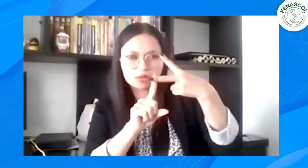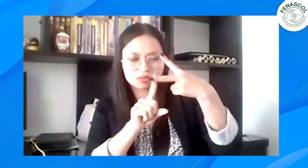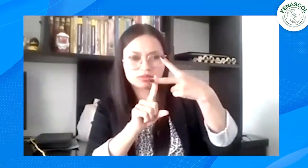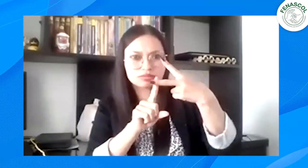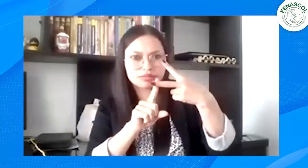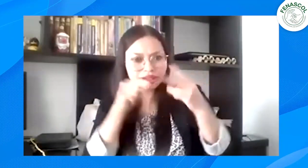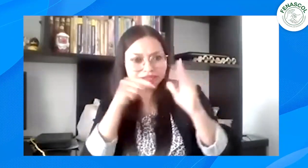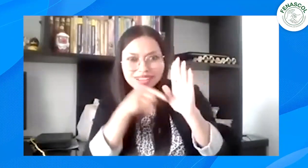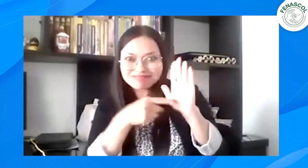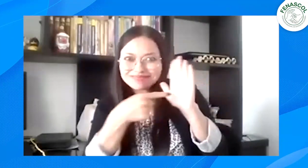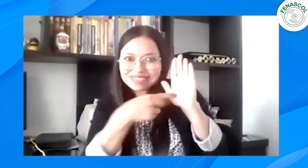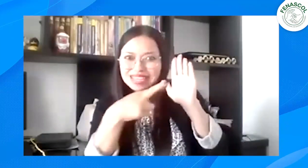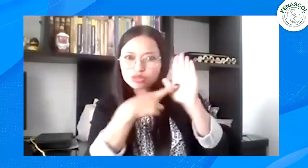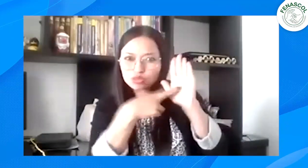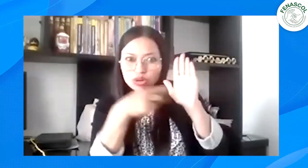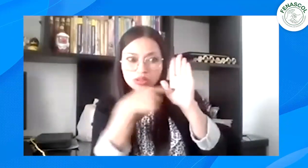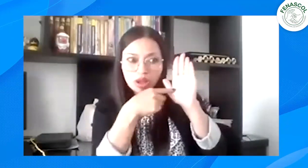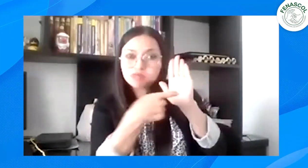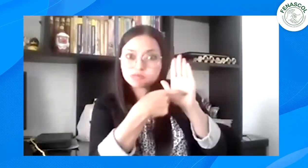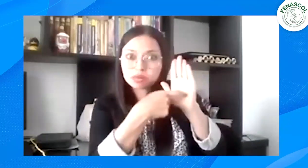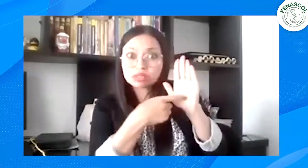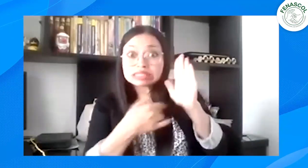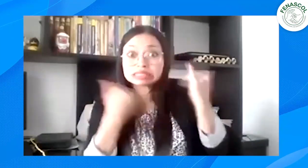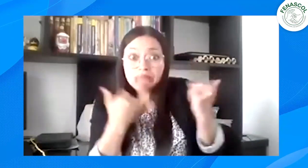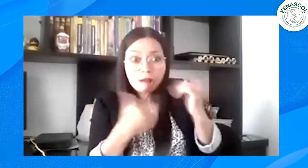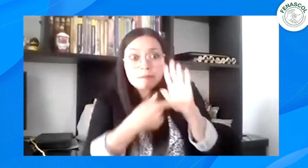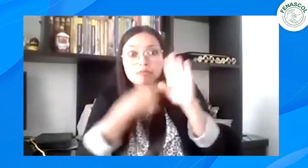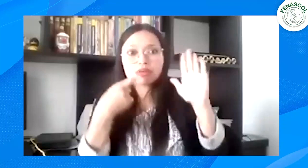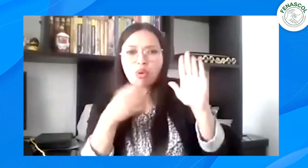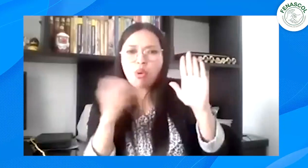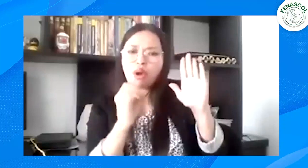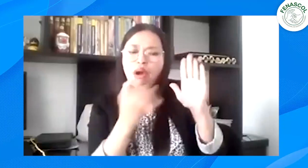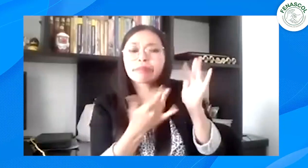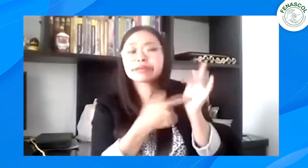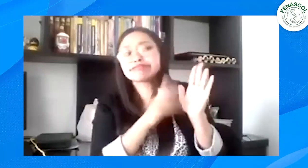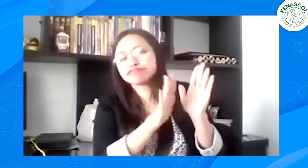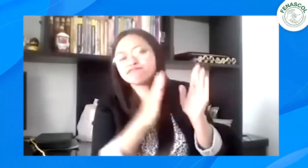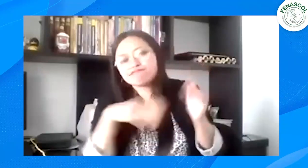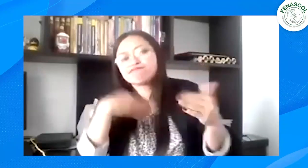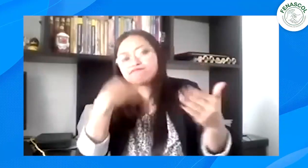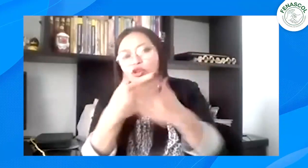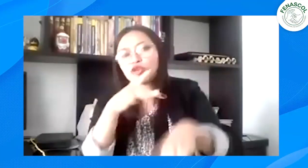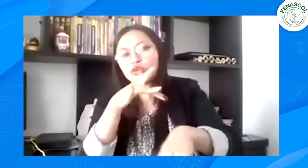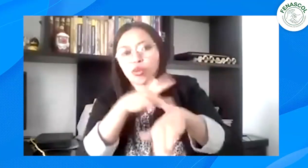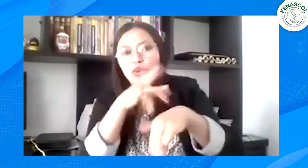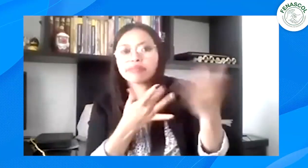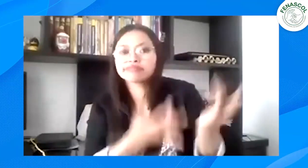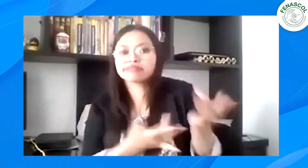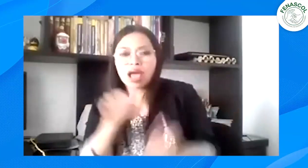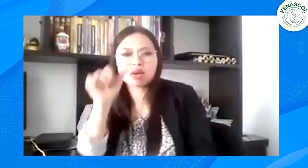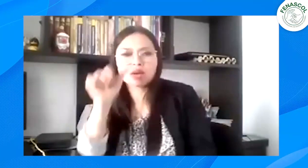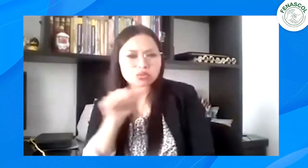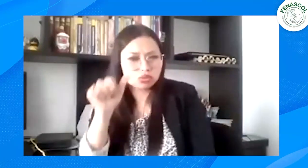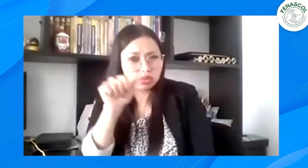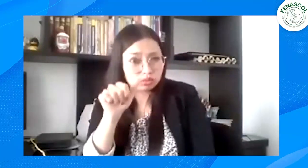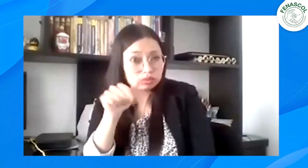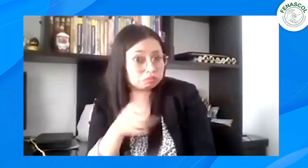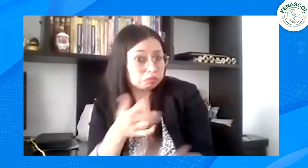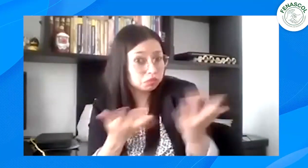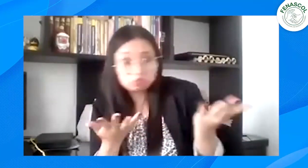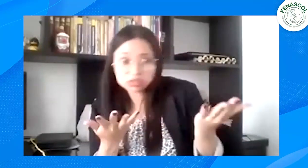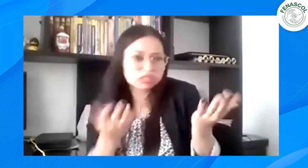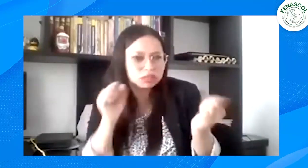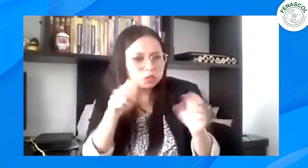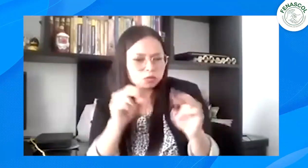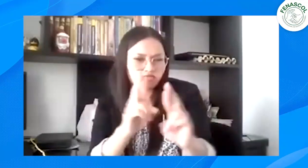te quisiéramos formular es bueno tenemos la resolución pero ya se hizo la derrogación como tal o tenemos que seguir esperando también